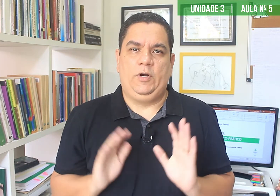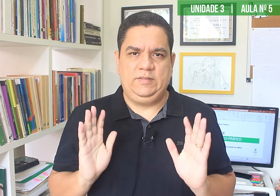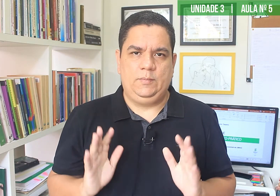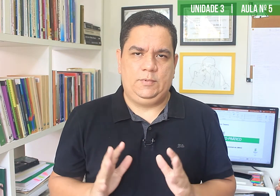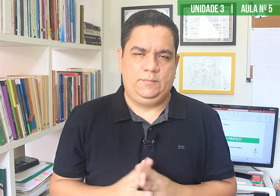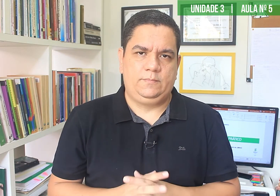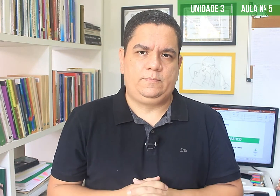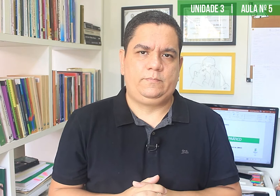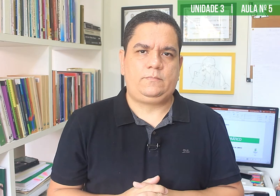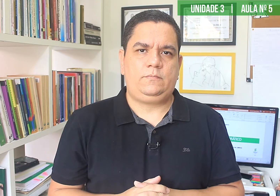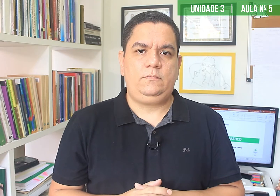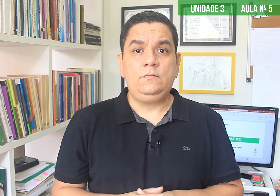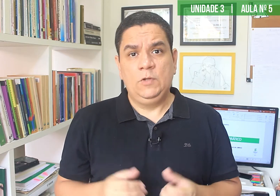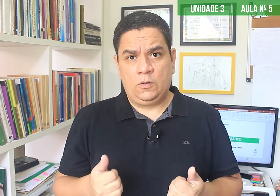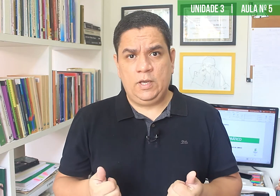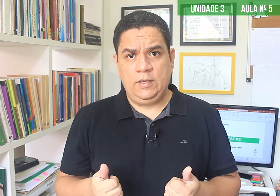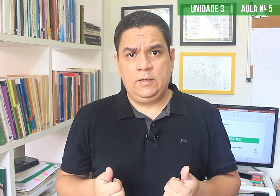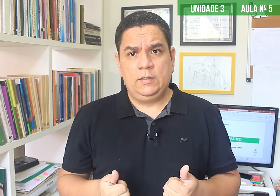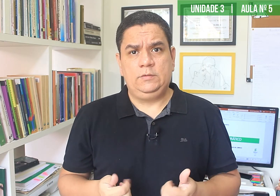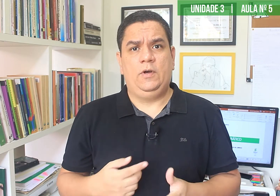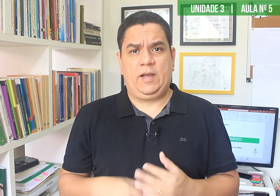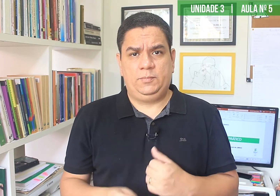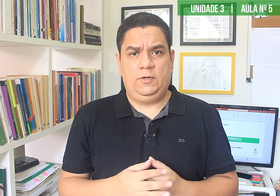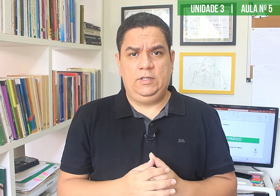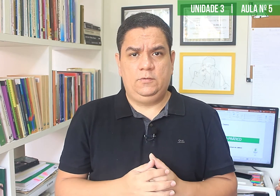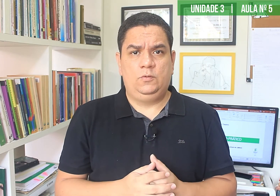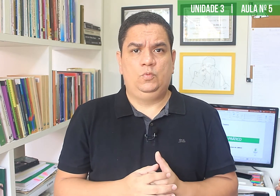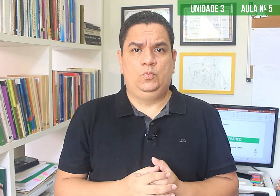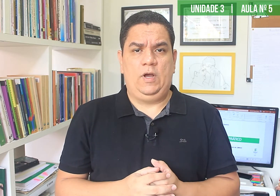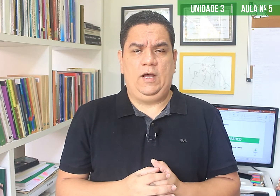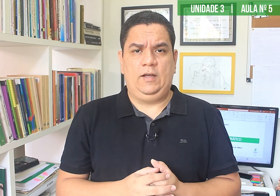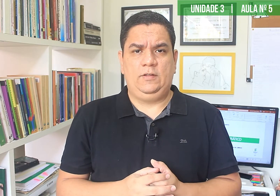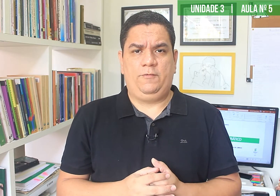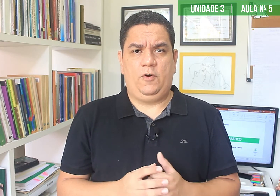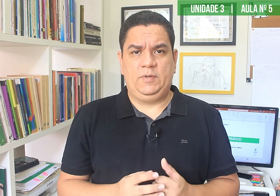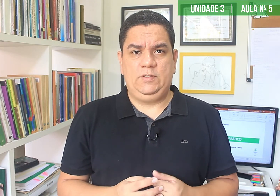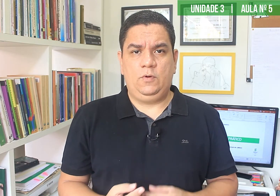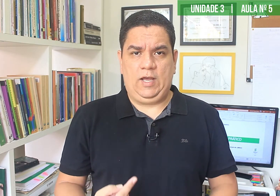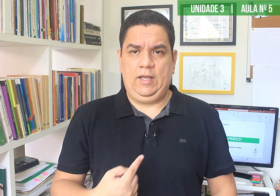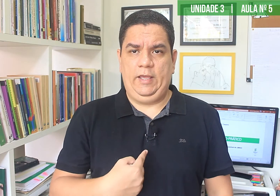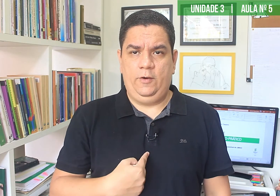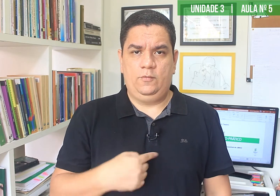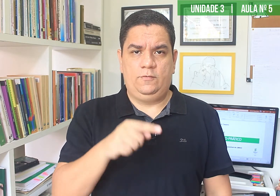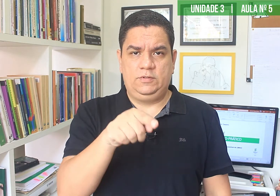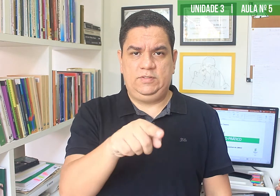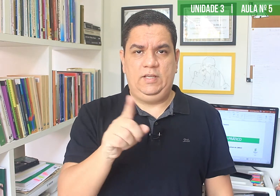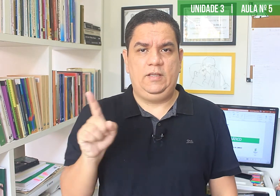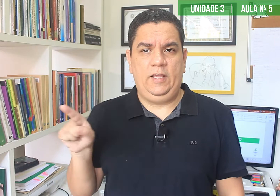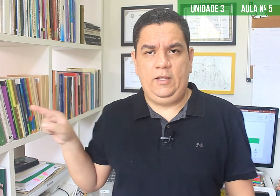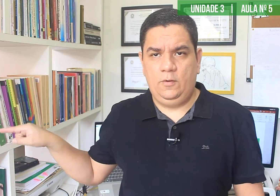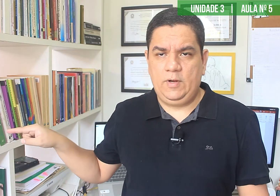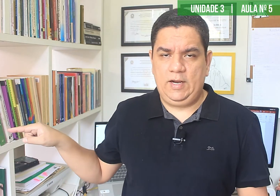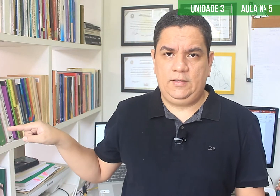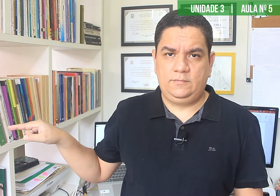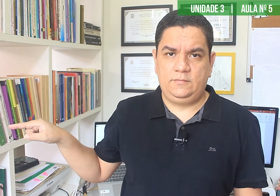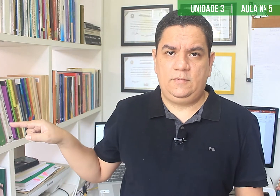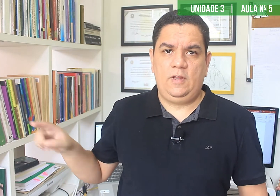exemplo. Ok? Então recapitulando, a forma singular, eu, você, ele ou ela. A